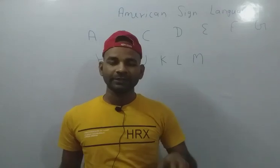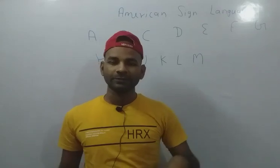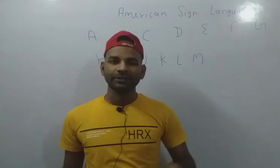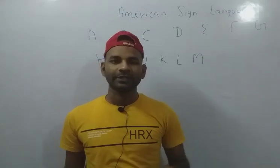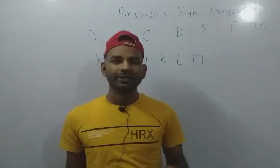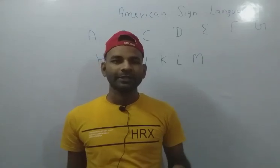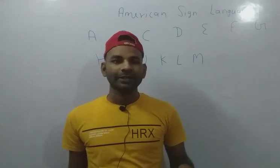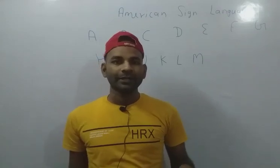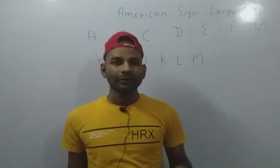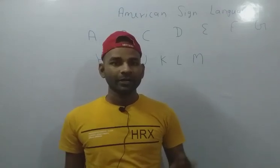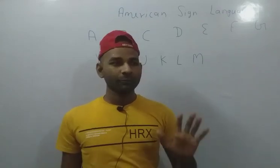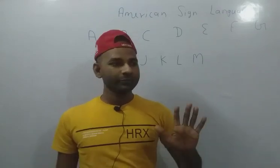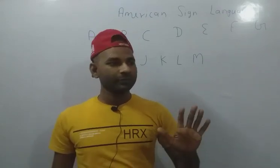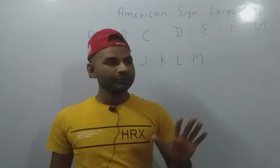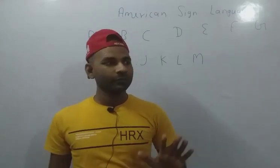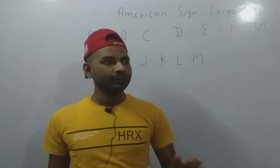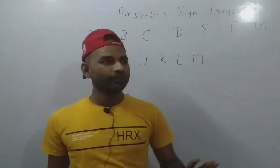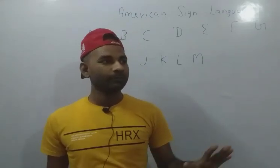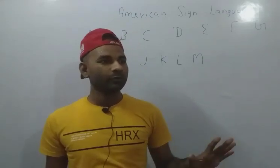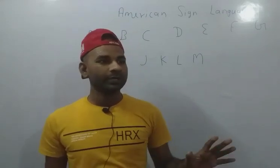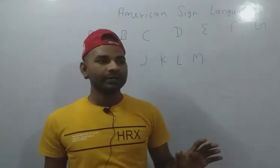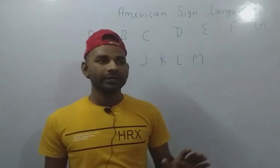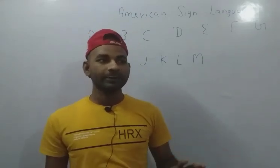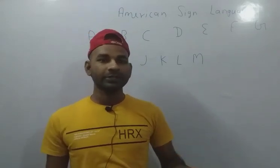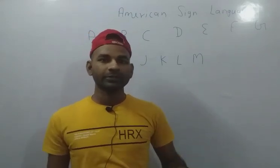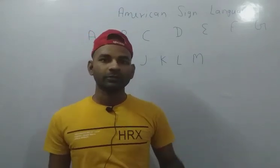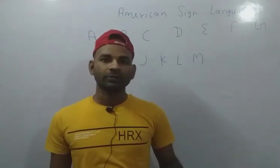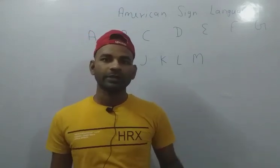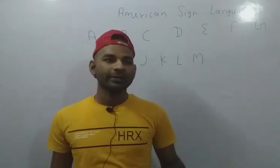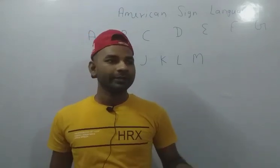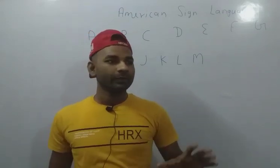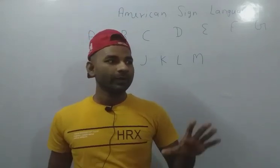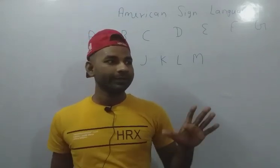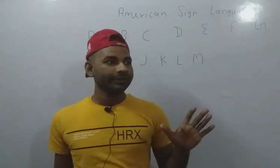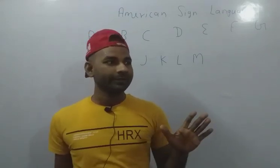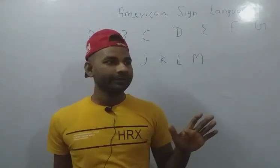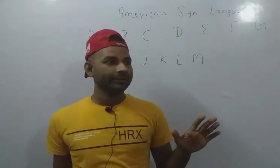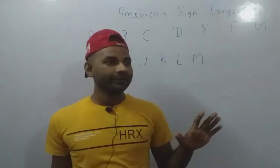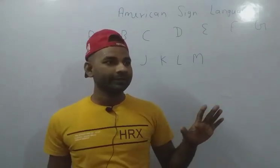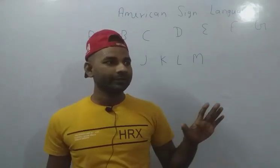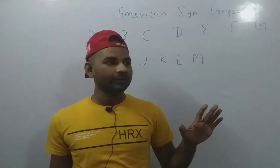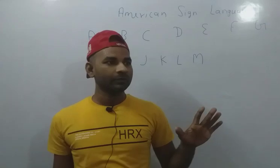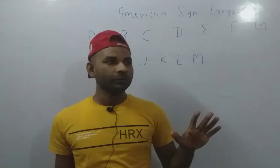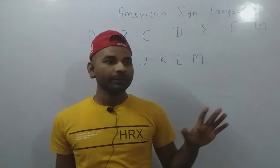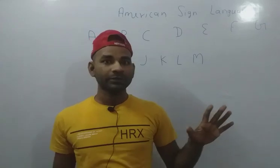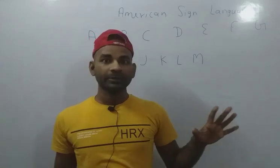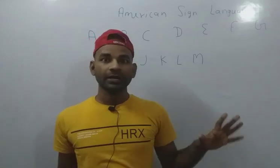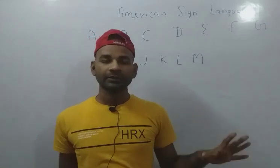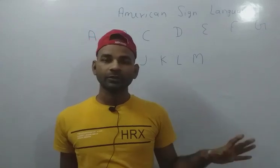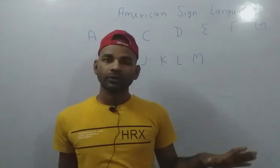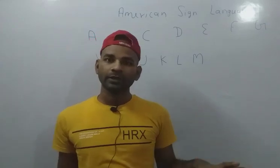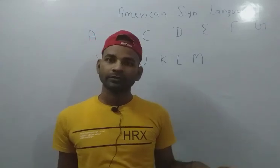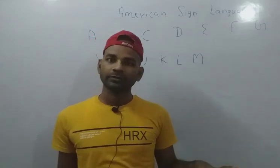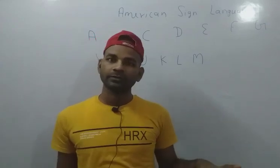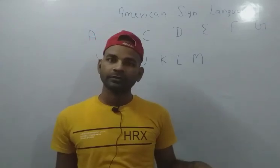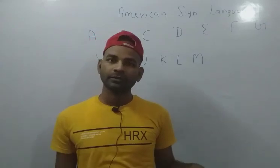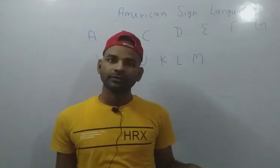न्यूज़ है, और आपके से कोई बोल रहा है अरे भाई जानते हो वहाँ पे इतना बड़ा हादसा हो गया,